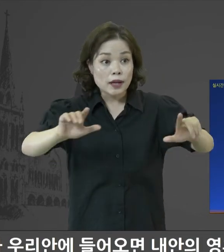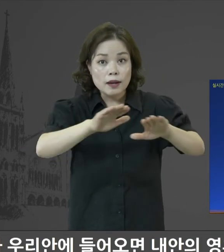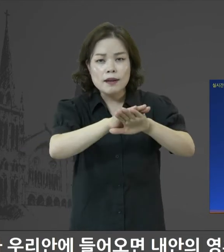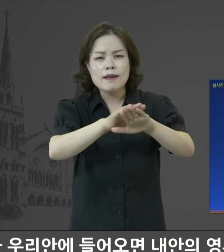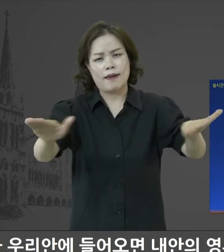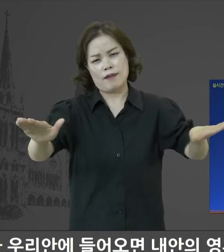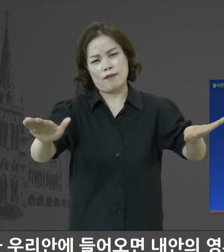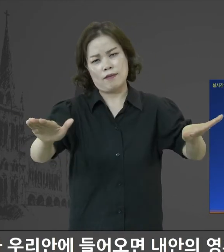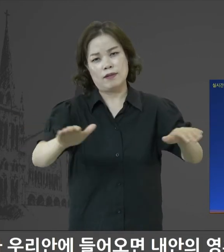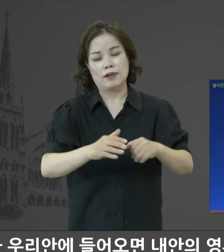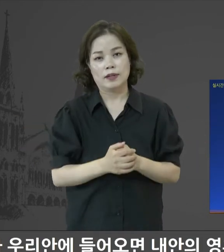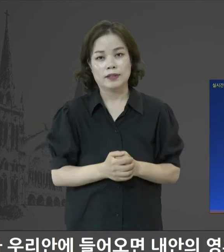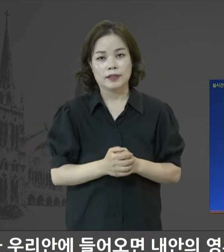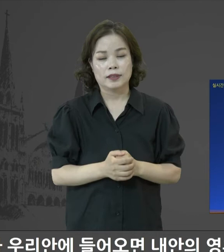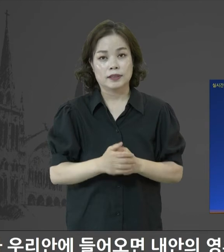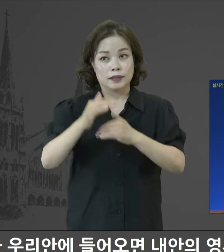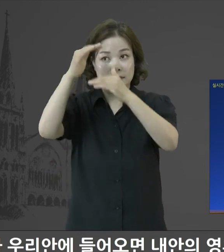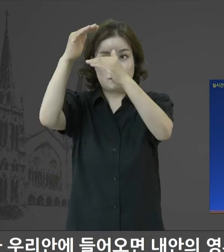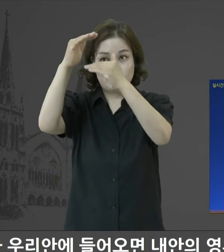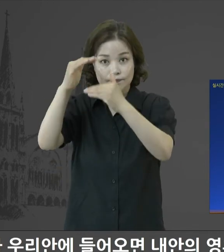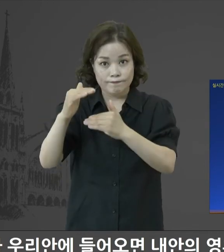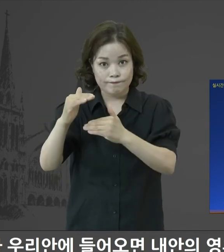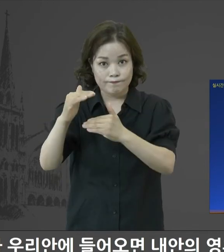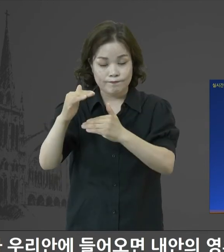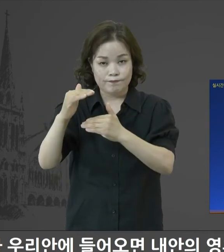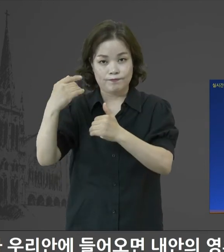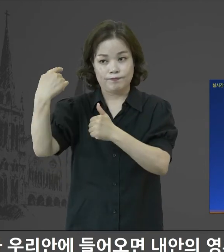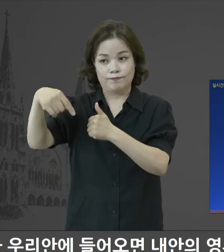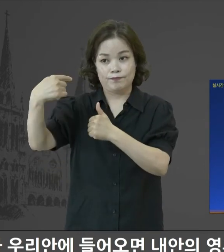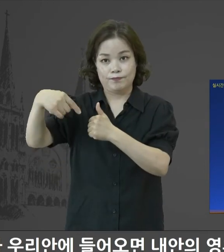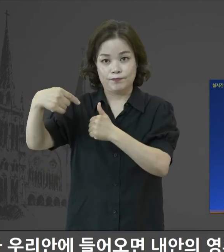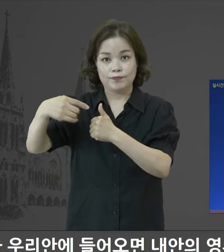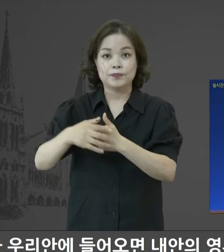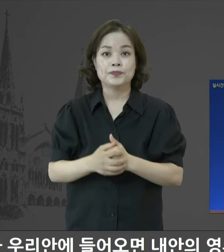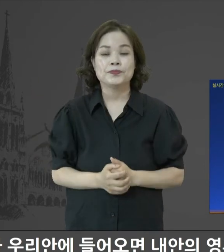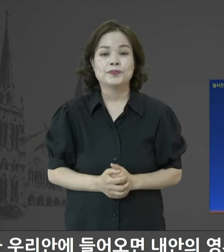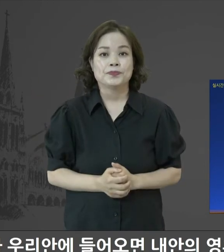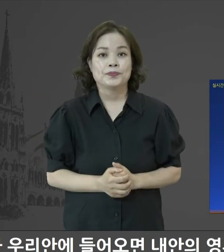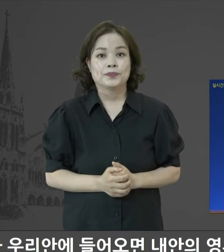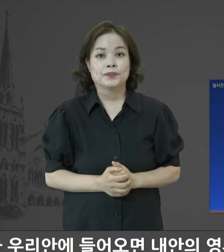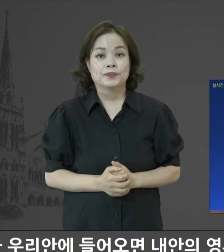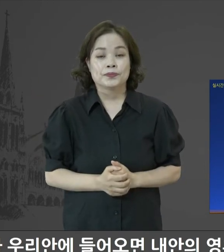해결하라, 이렇게 본문이 가르쳐 주고 있는 것이죠.